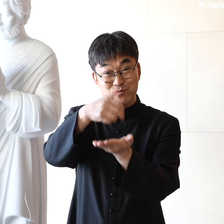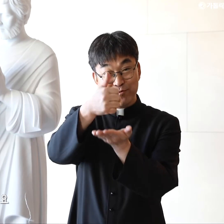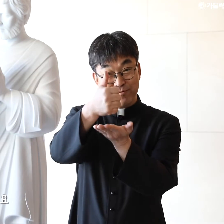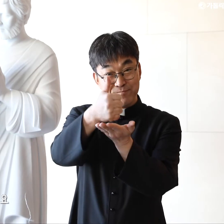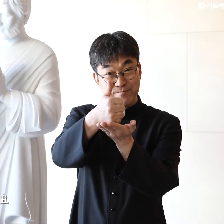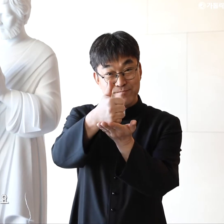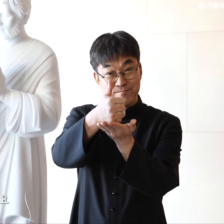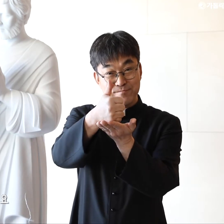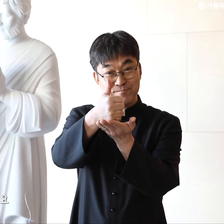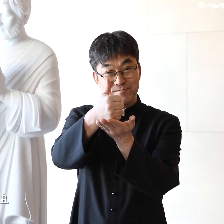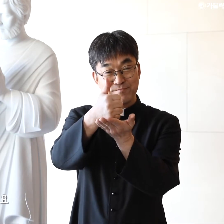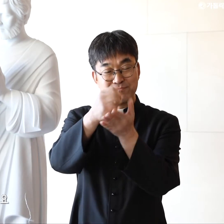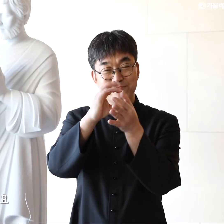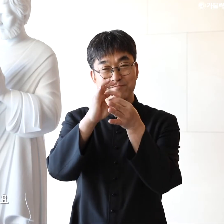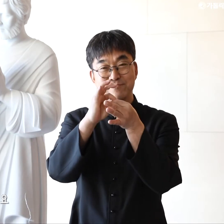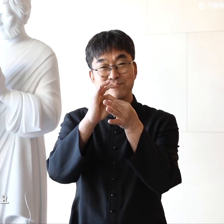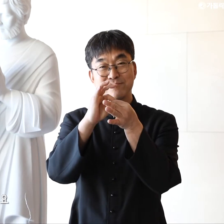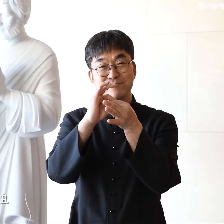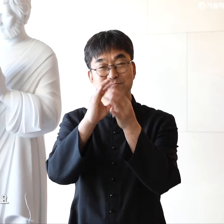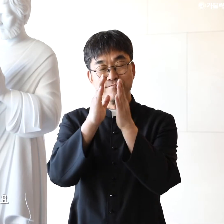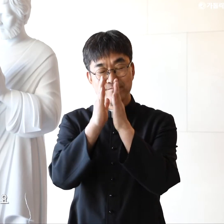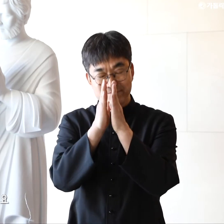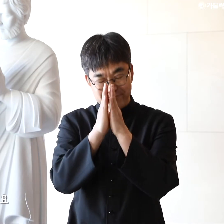주님의 기도를 해볼게요.